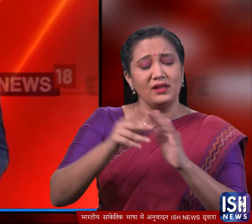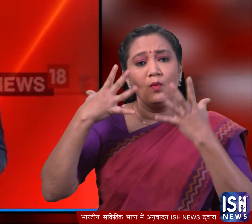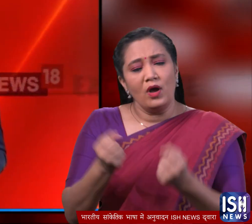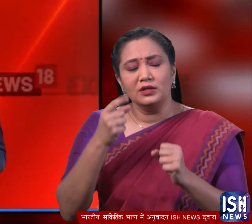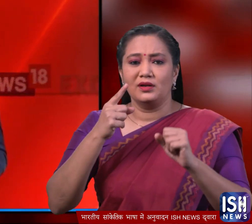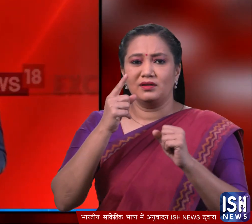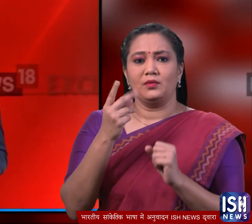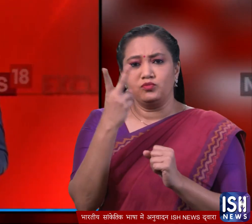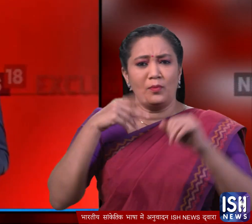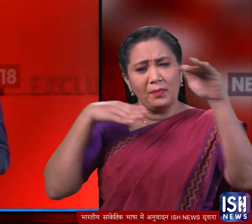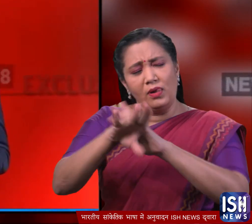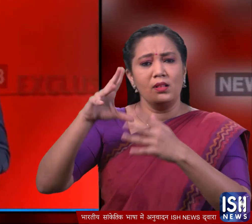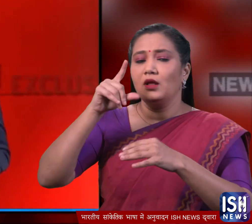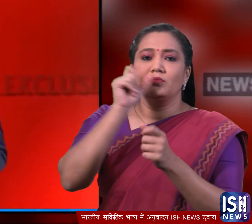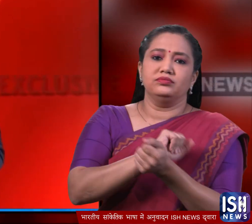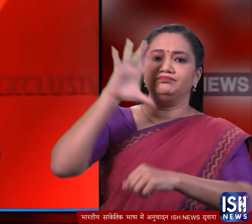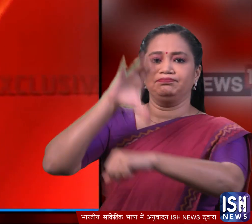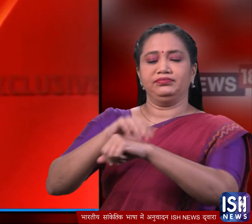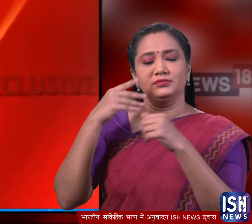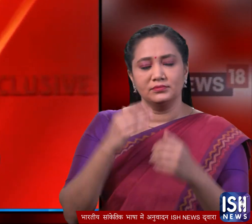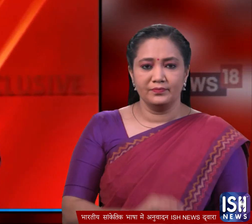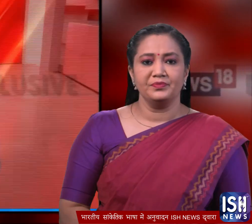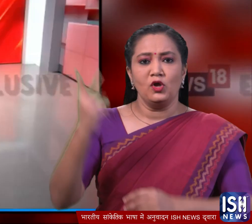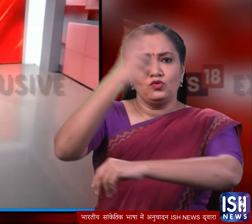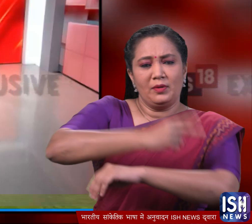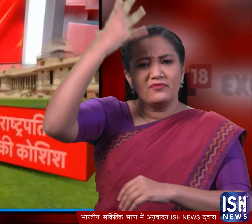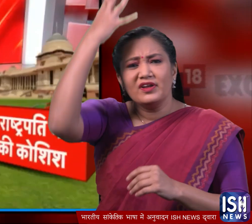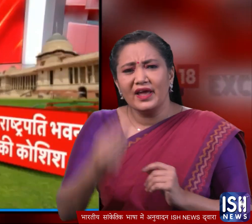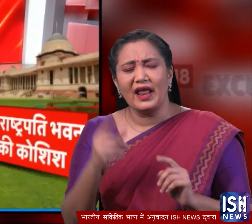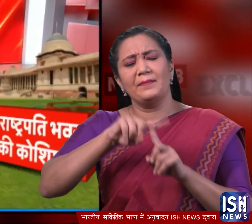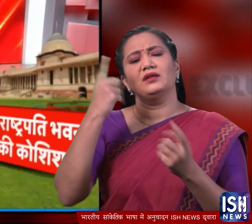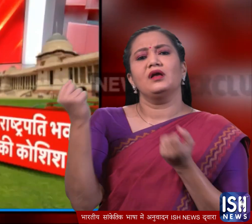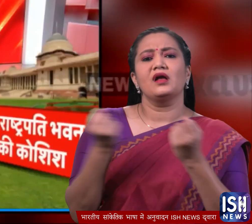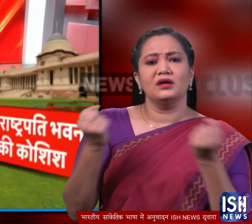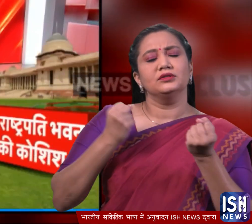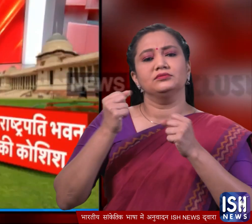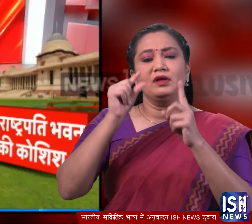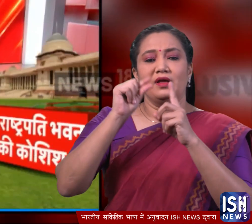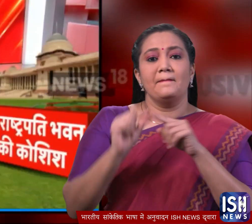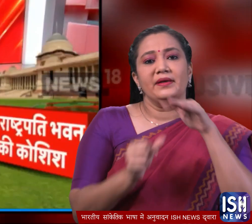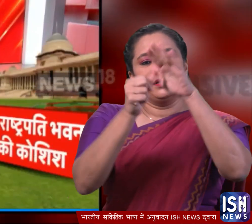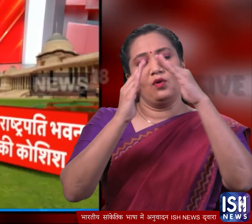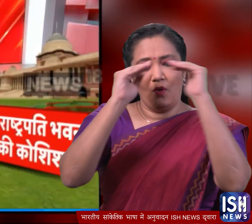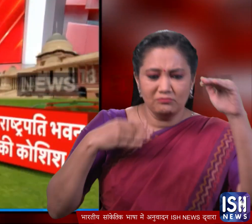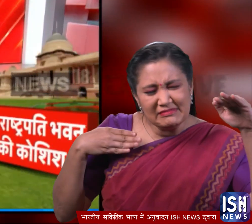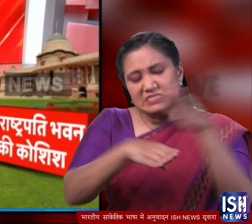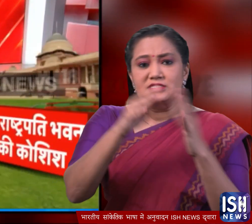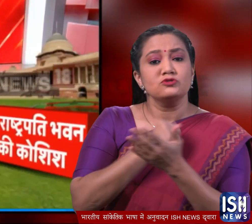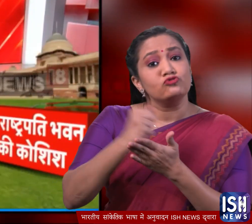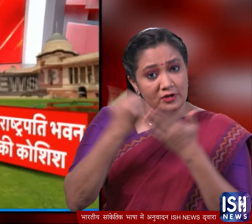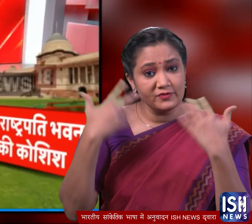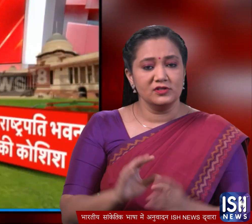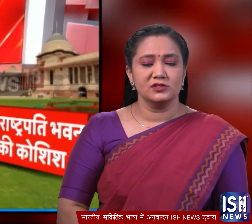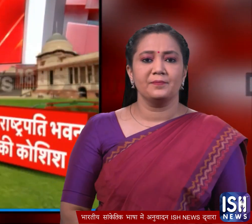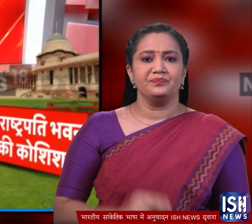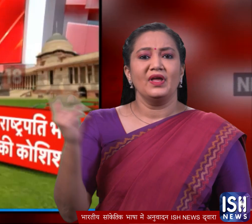की कोशिश कर रहे 2 लोगों को पुलिस ने गिरफ्तार कर लिया। खबर है कि 2 दिन पहले रात के वक्त एक कार ने राष्ट्रपति भवन के अंदर घुसने